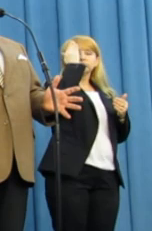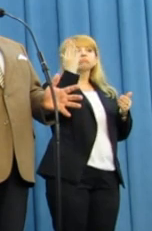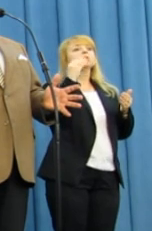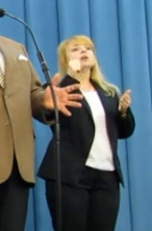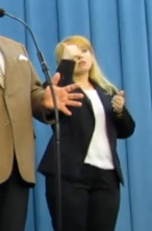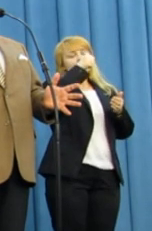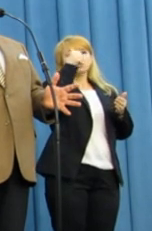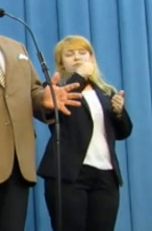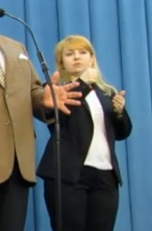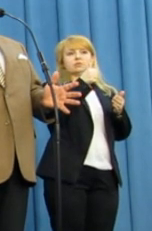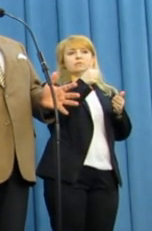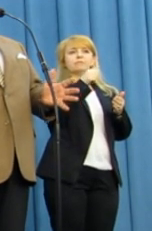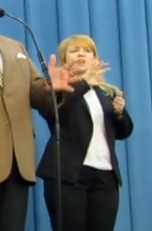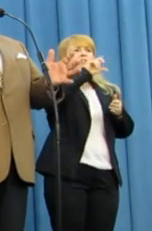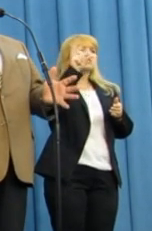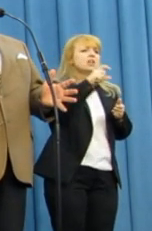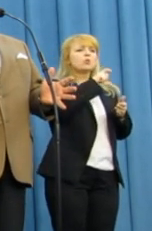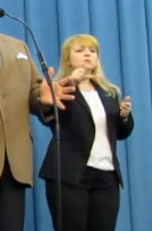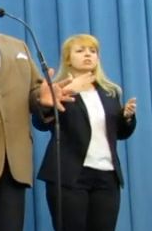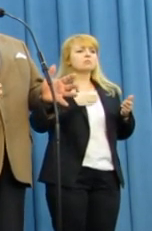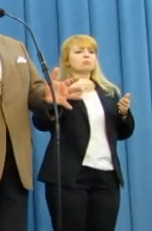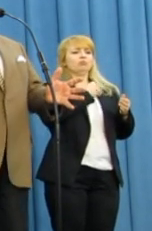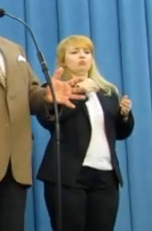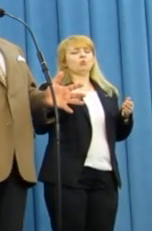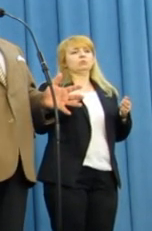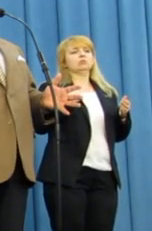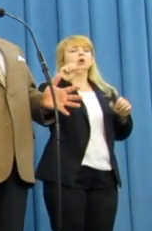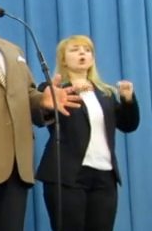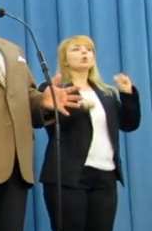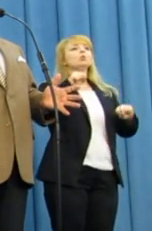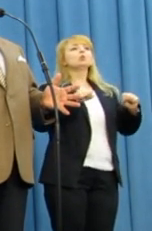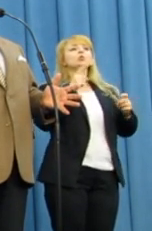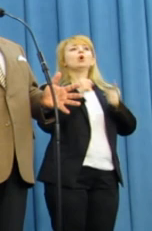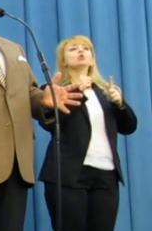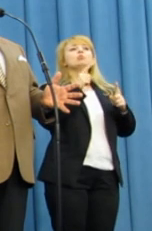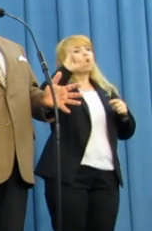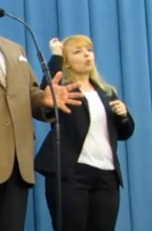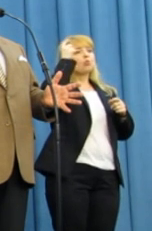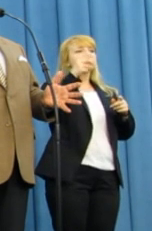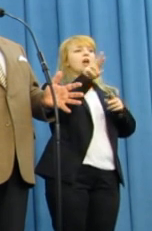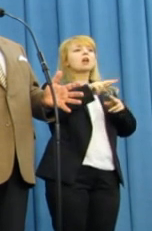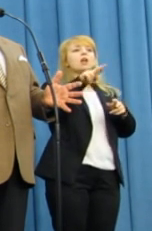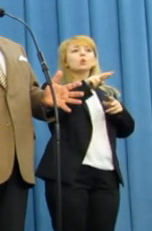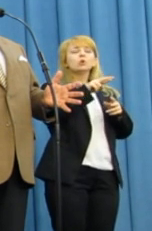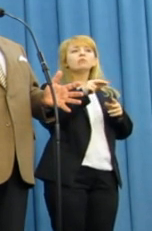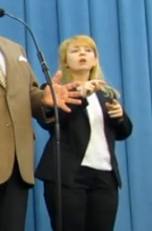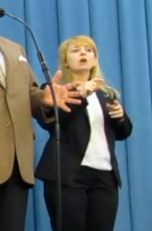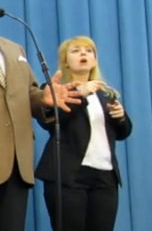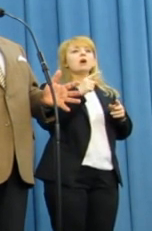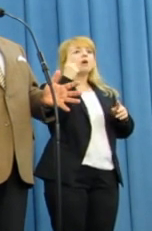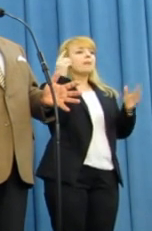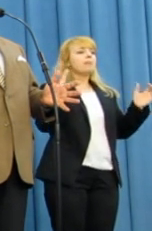czynienia, iż sędziowie bardzo szybko, szczególnie rejonowi, orzekają o